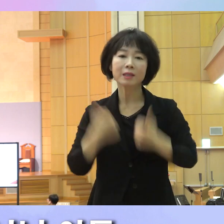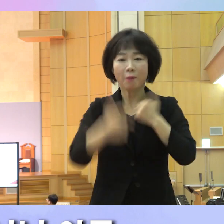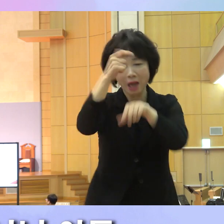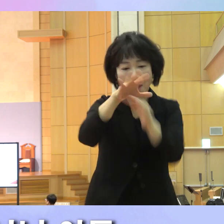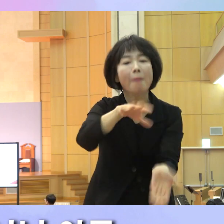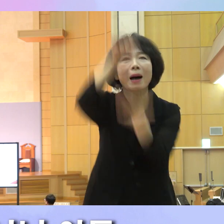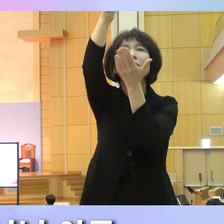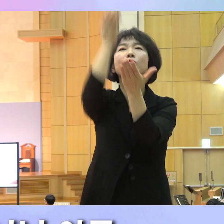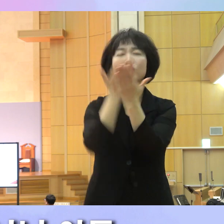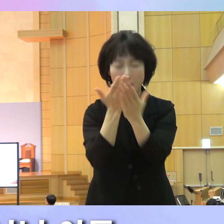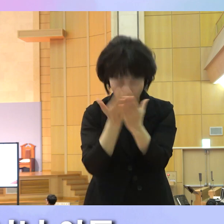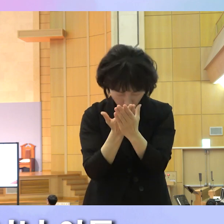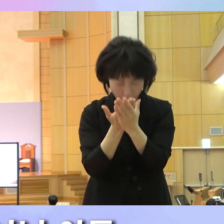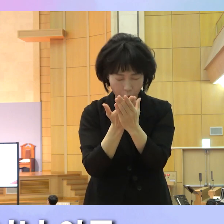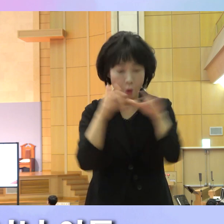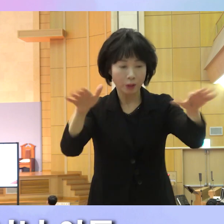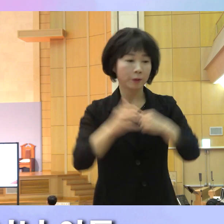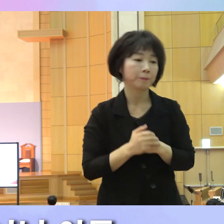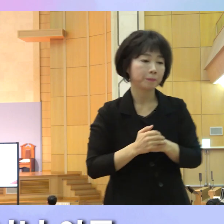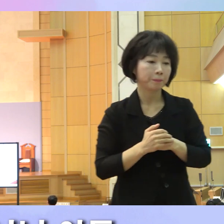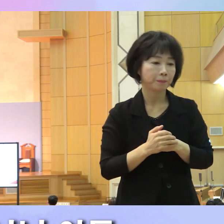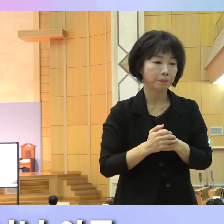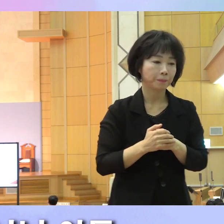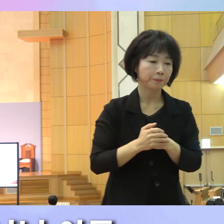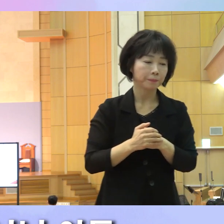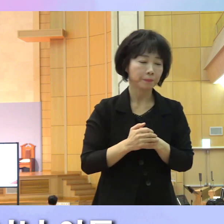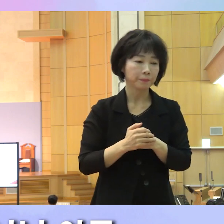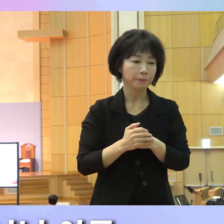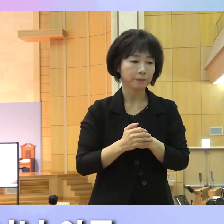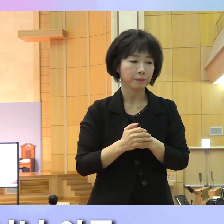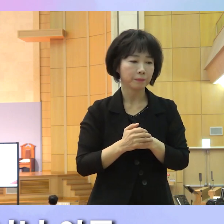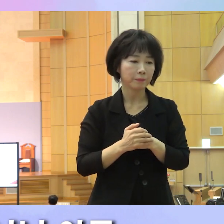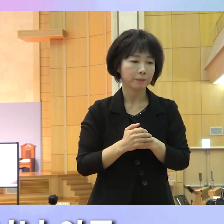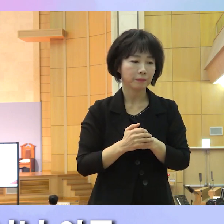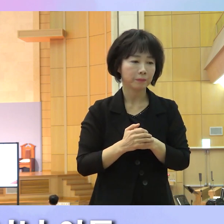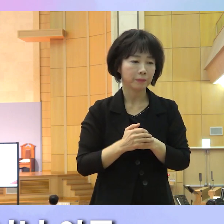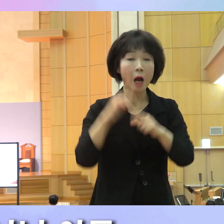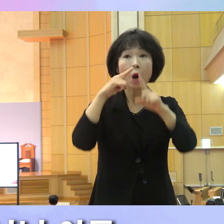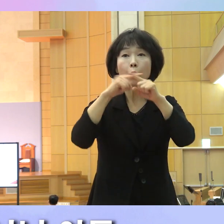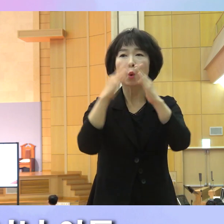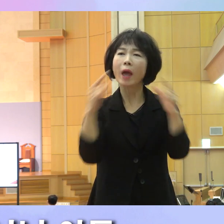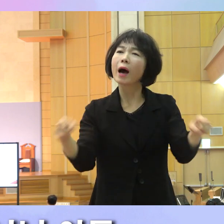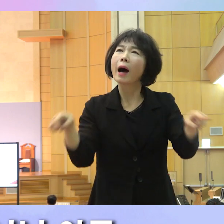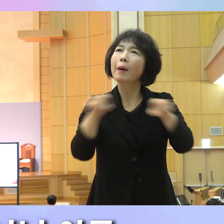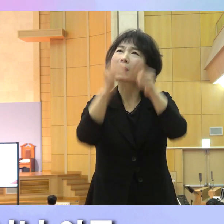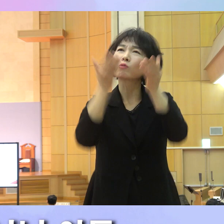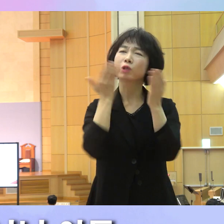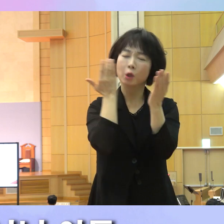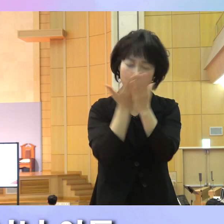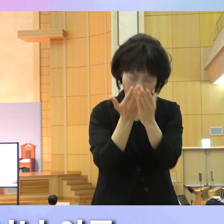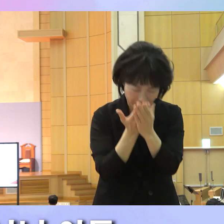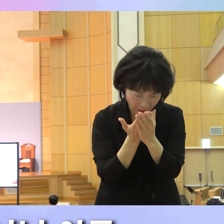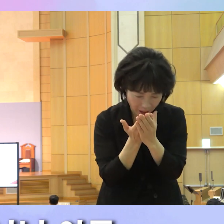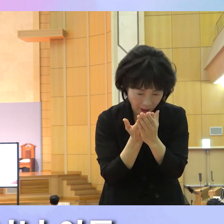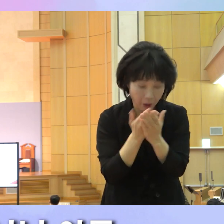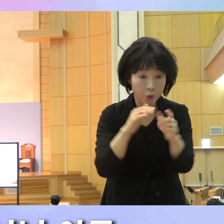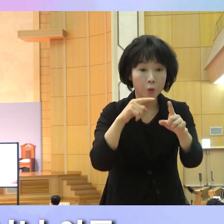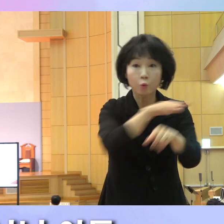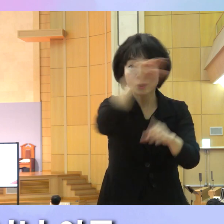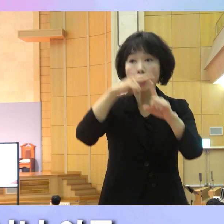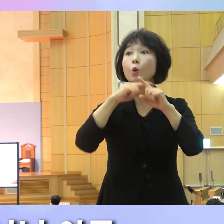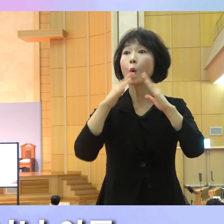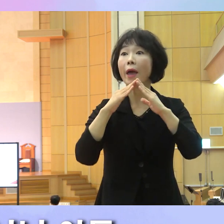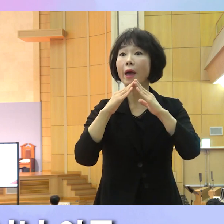하여 주시옵소서. 고마우신 우리 하나님, 교회 위에 함께 주시기를 간절히 원하옵나이다. 우리